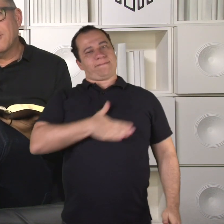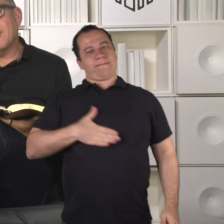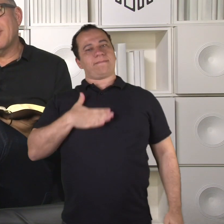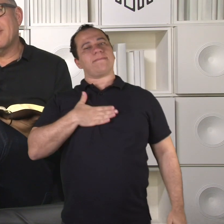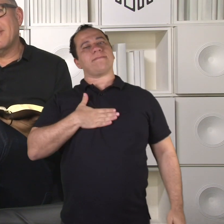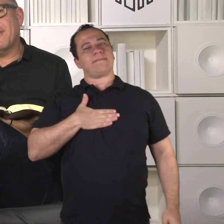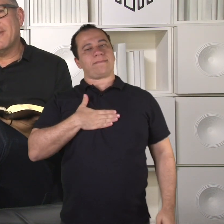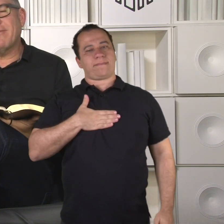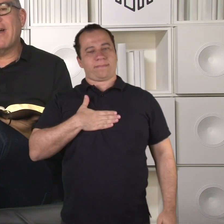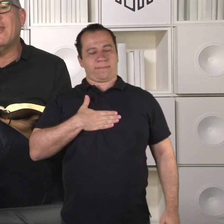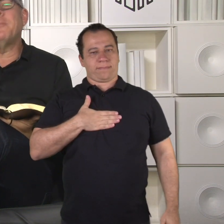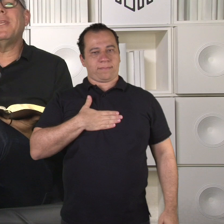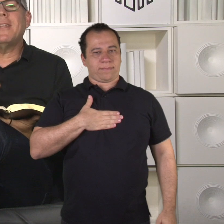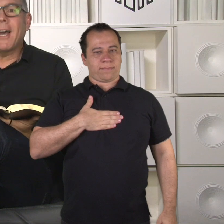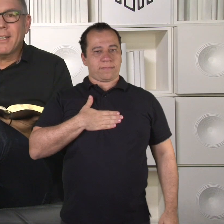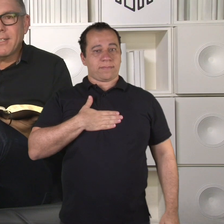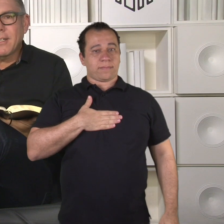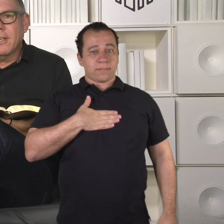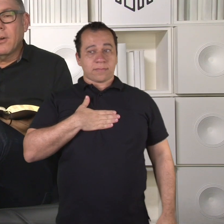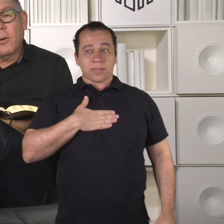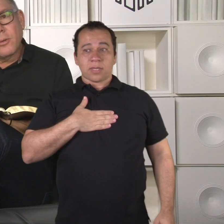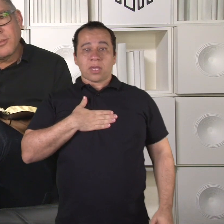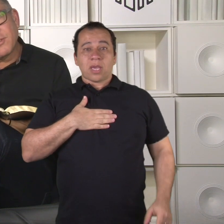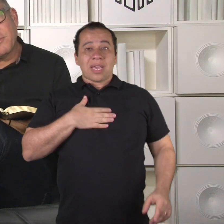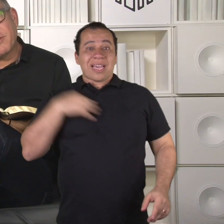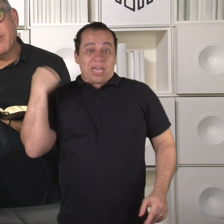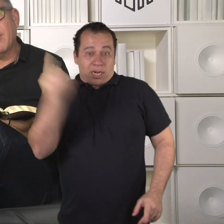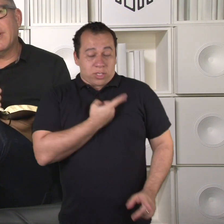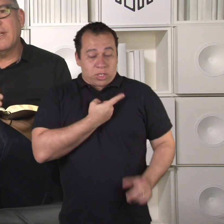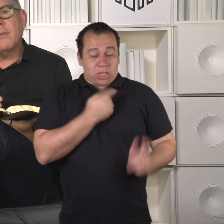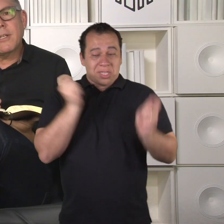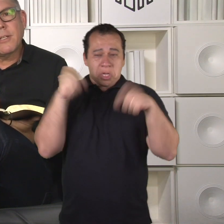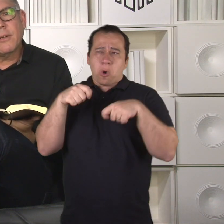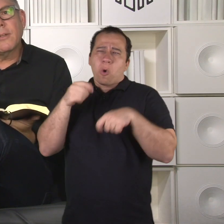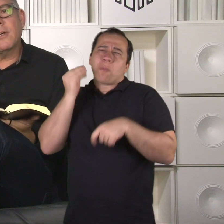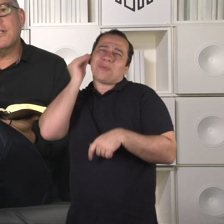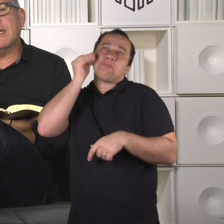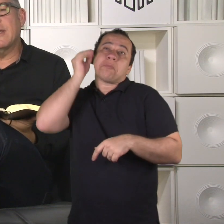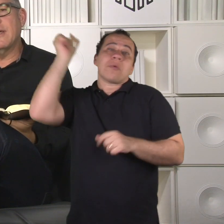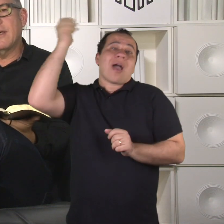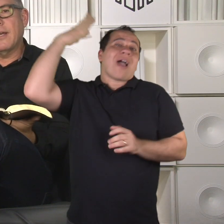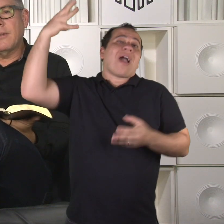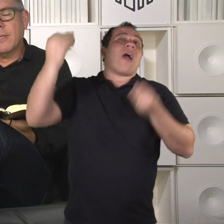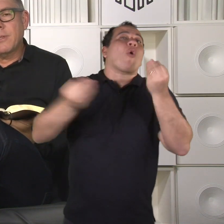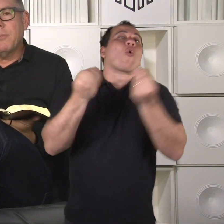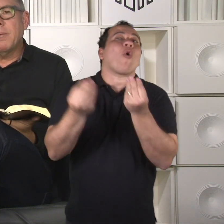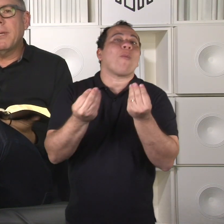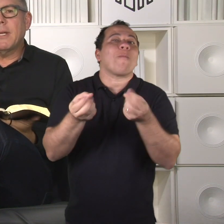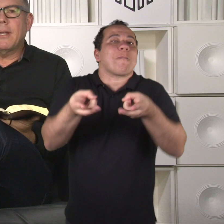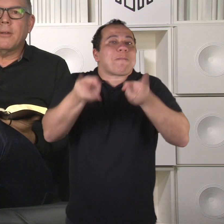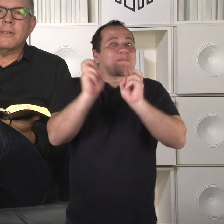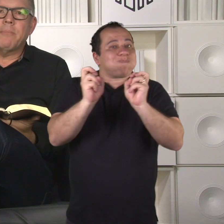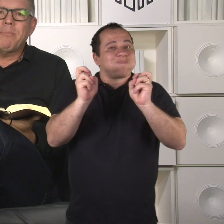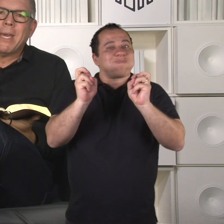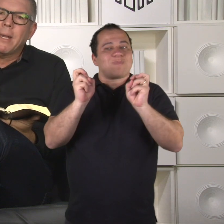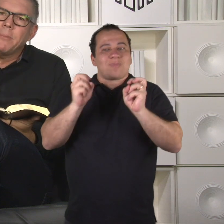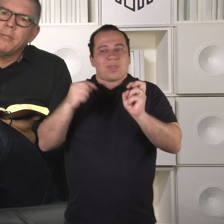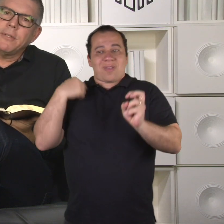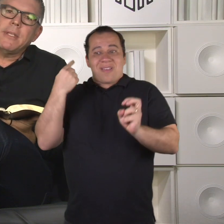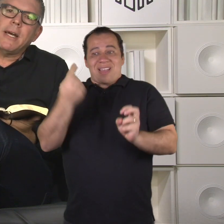é a consciência da nossa falibilidade, ou, se você preferir a linguagem teológica, a linguagem bíblica, da